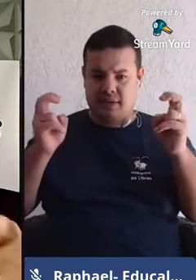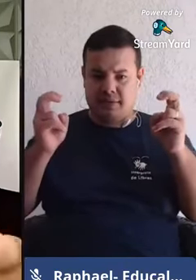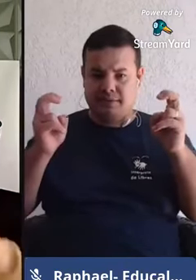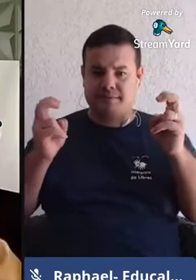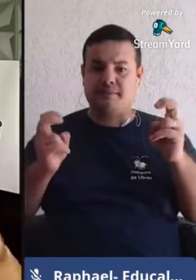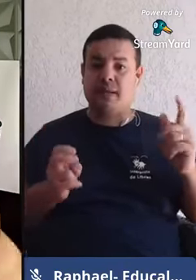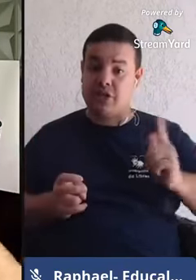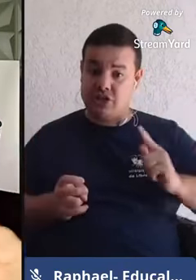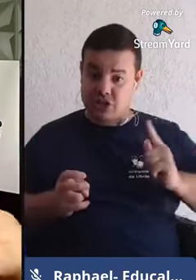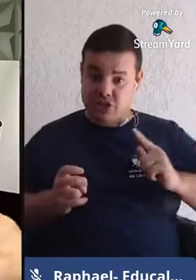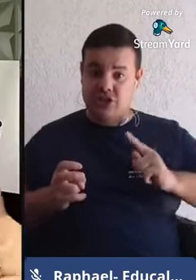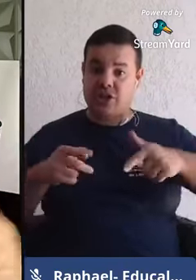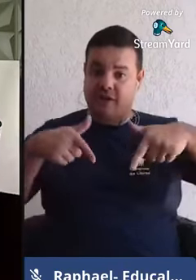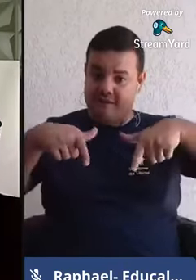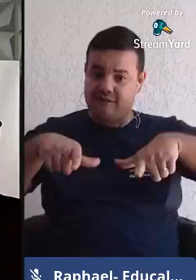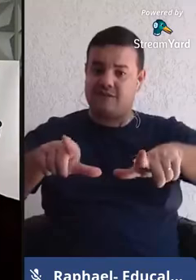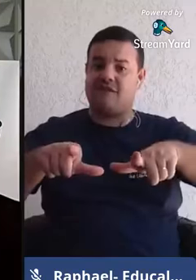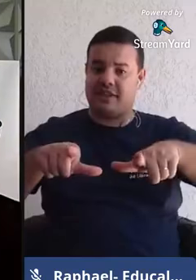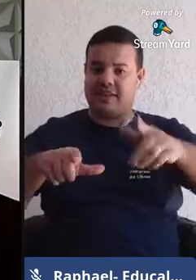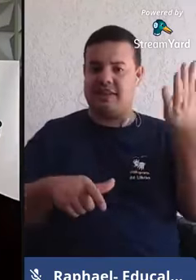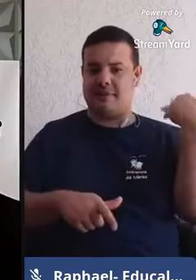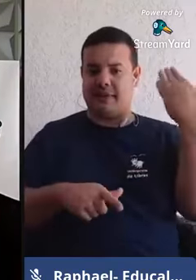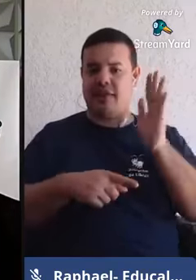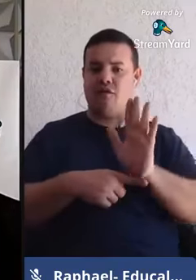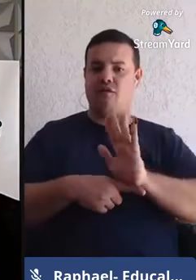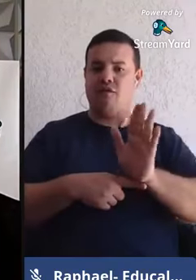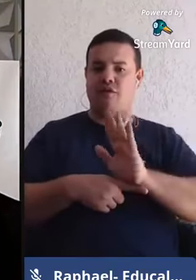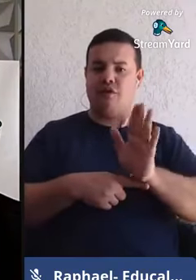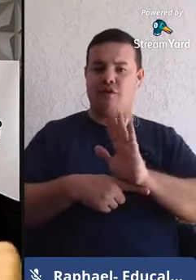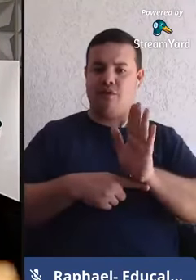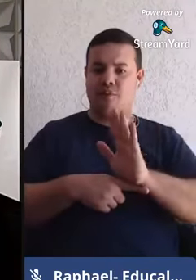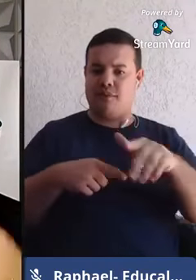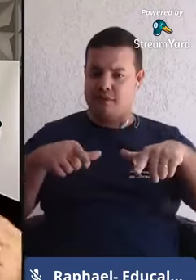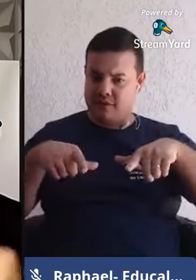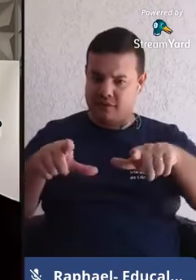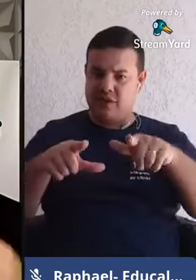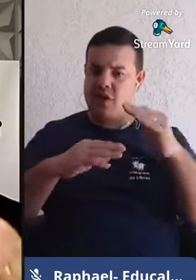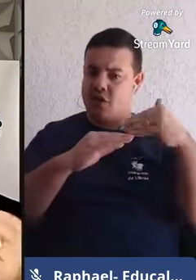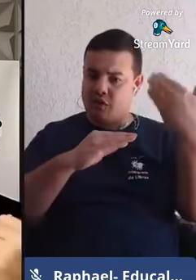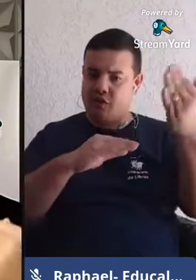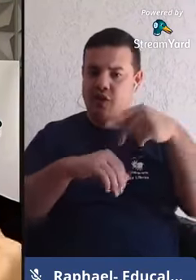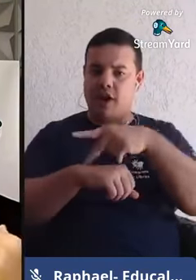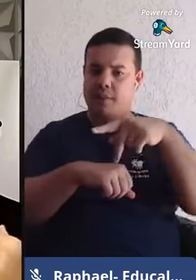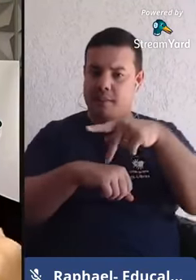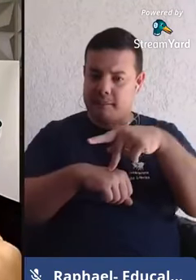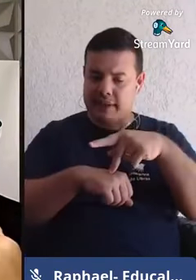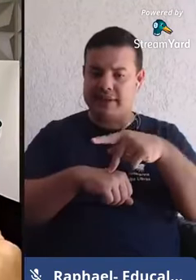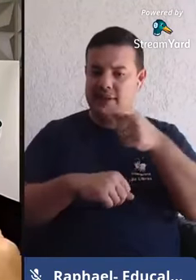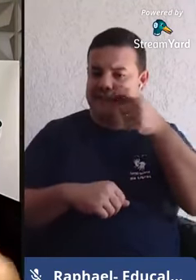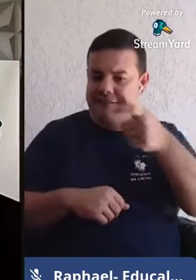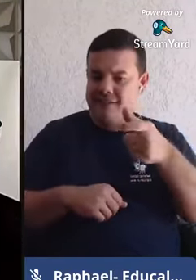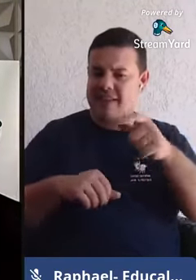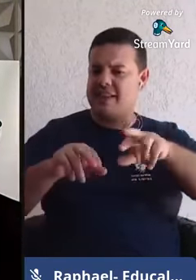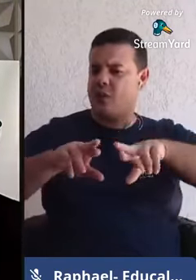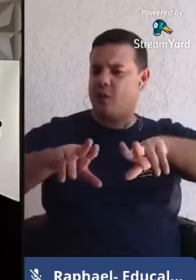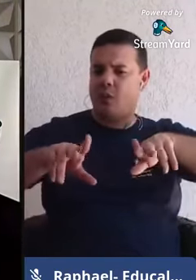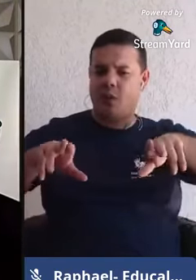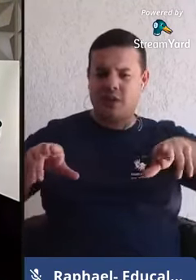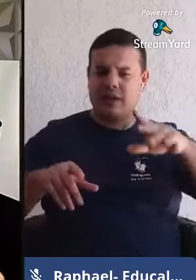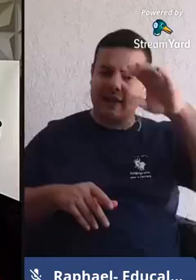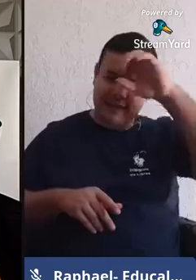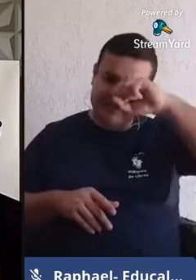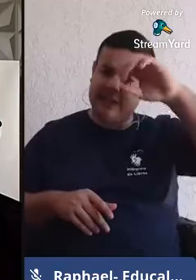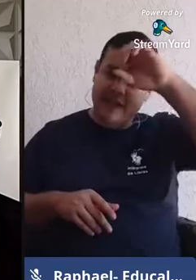fitas VHS, aquelas fitas de videocassete. Ele me trazia lá de fora e eu assistia muita coisa. Eu aprendi com muita